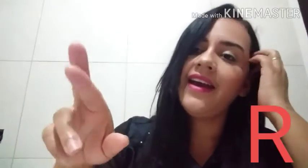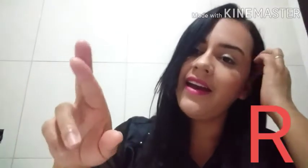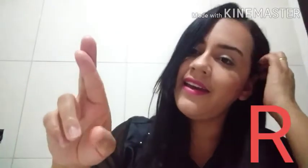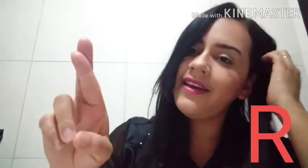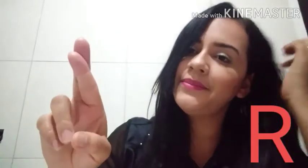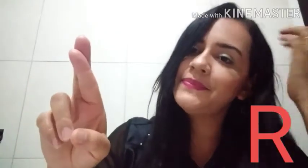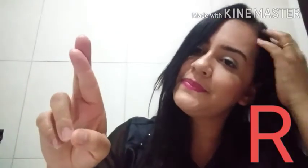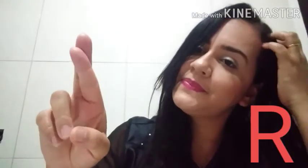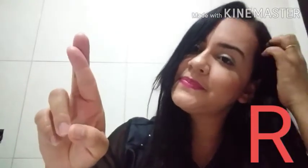R,